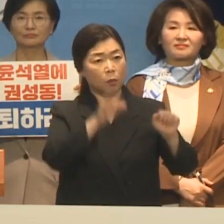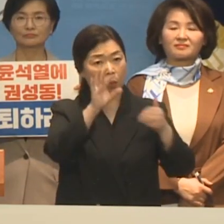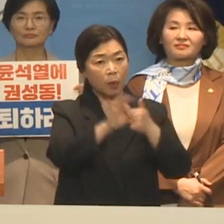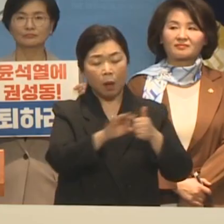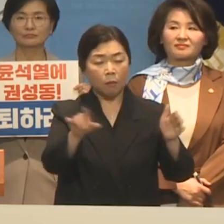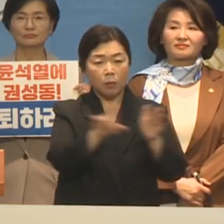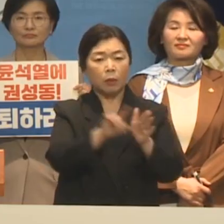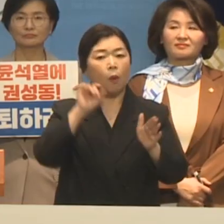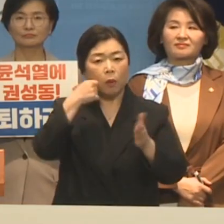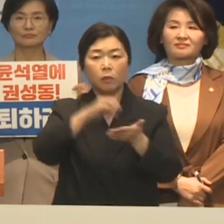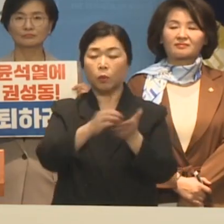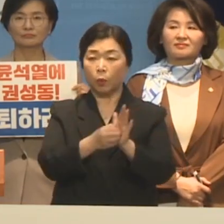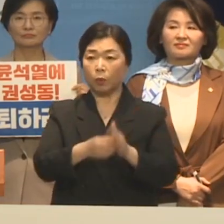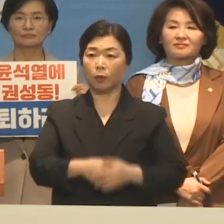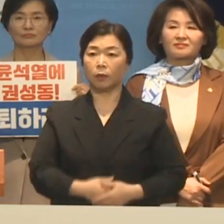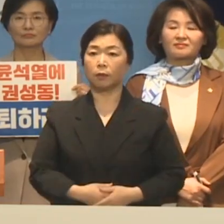일입니다.